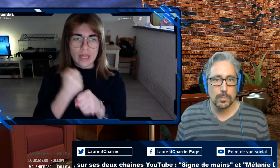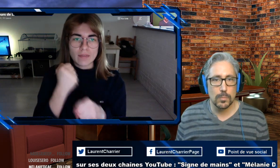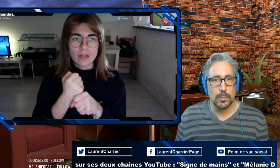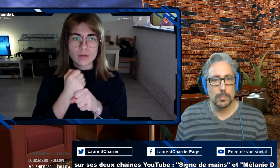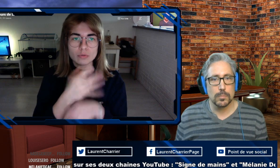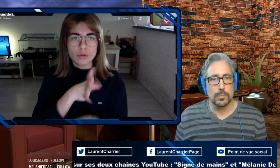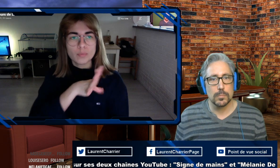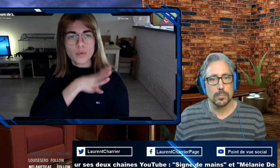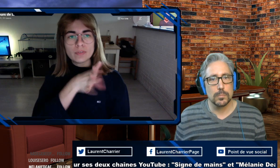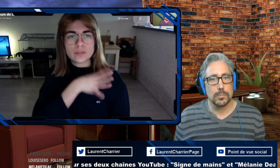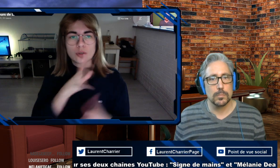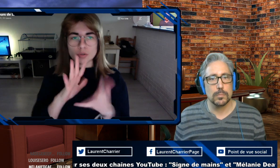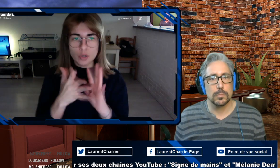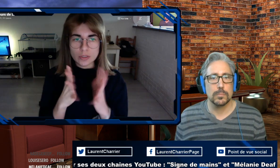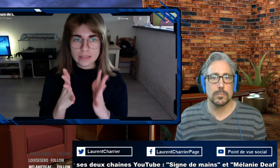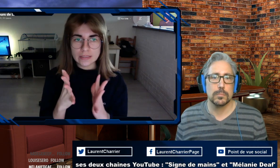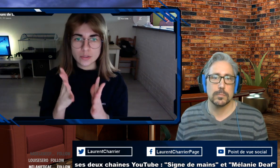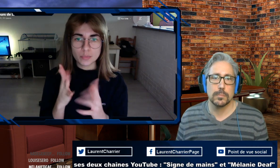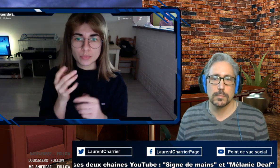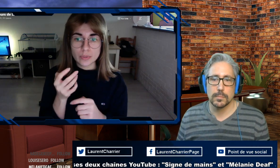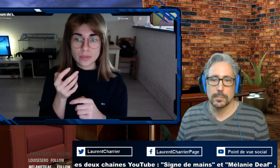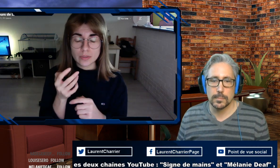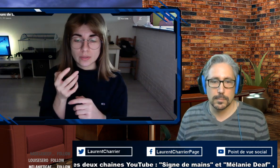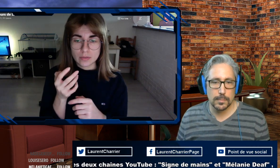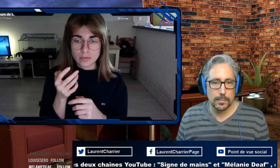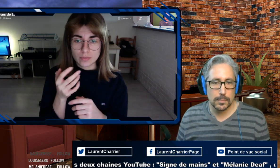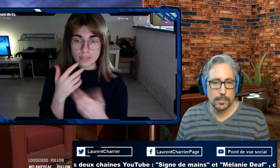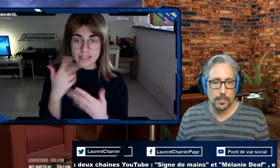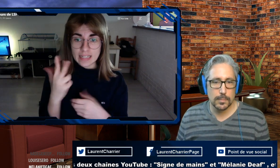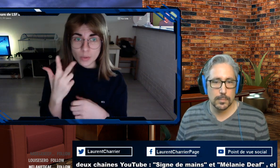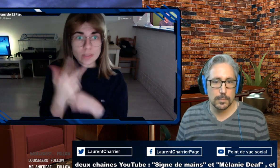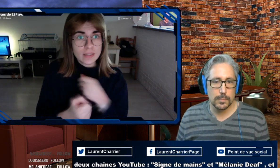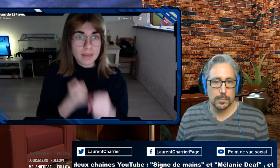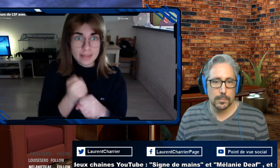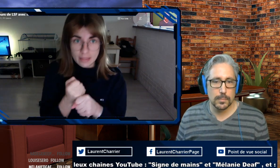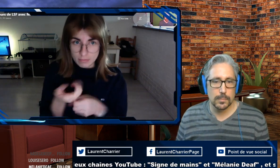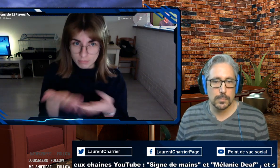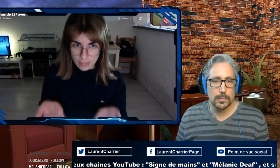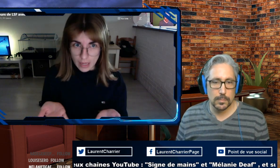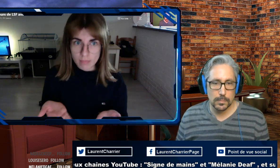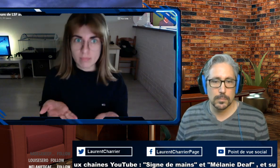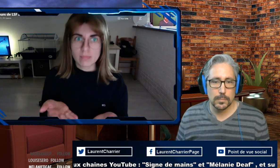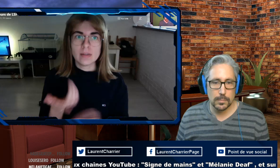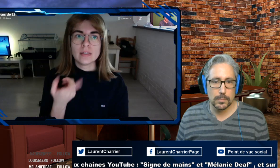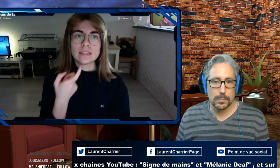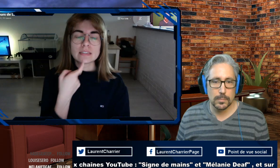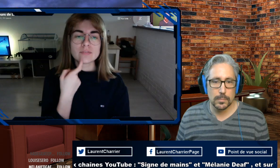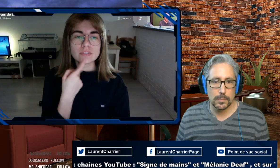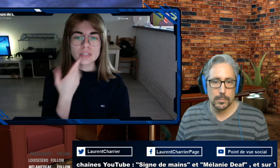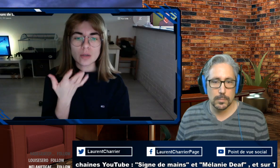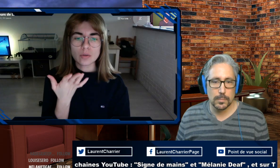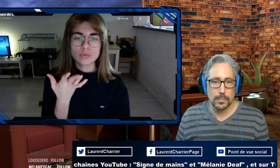Je travaille en tant que professeur de langue des signes depuis la troisième année.